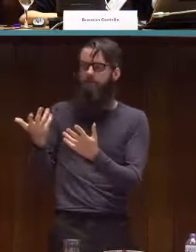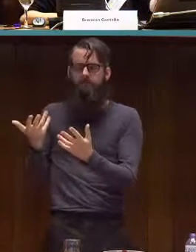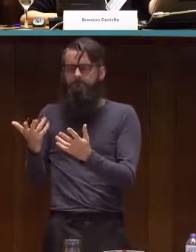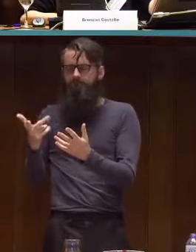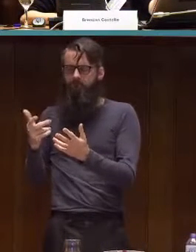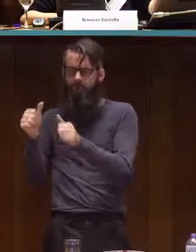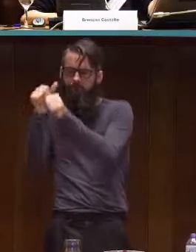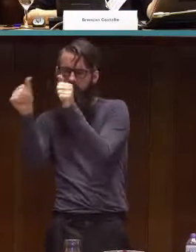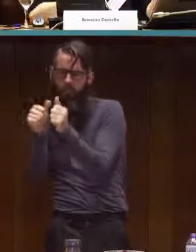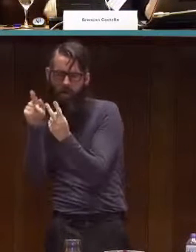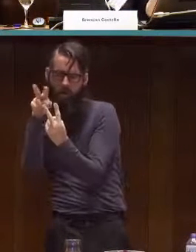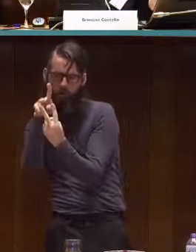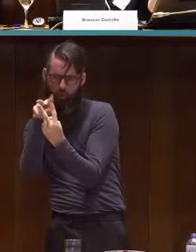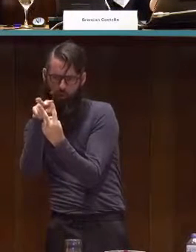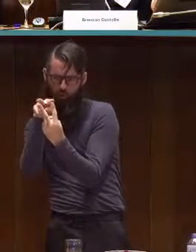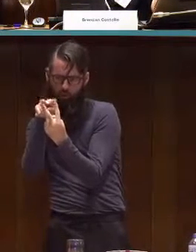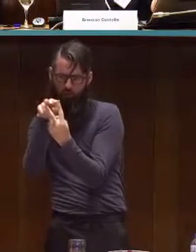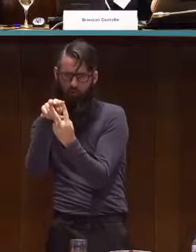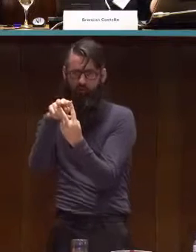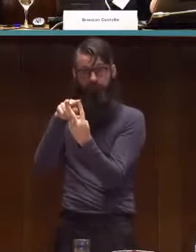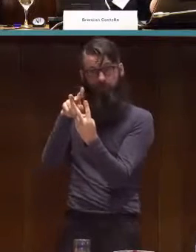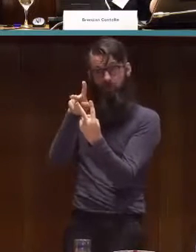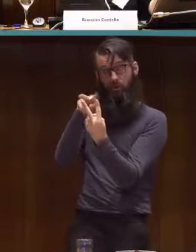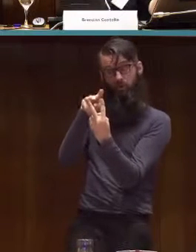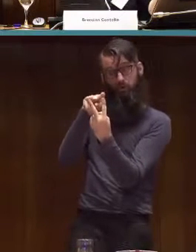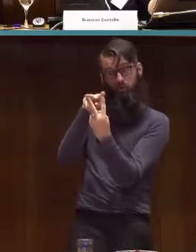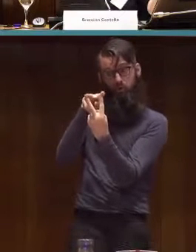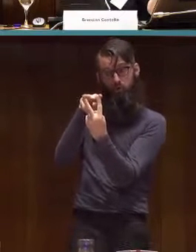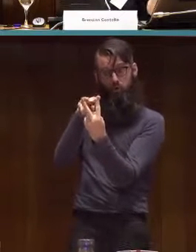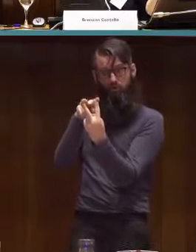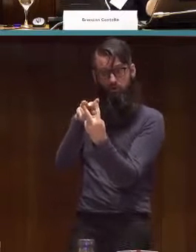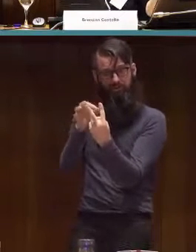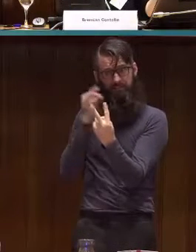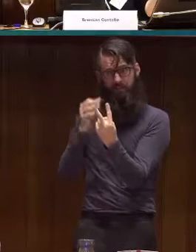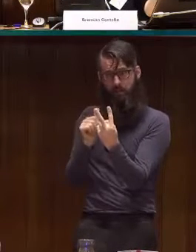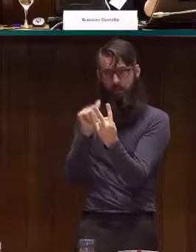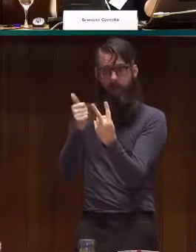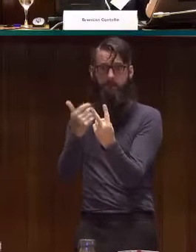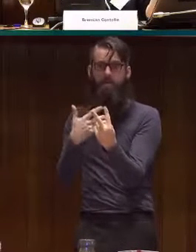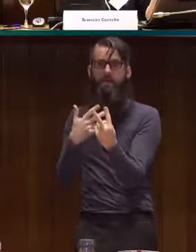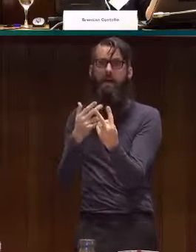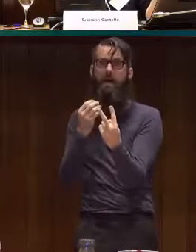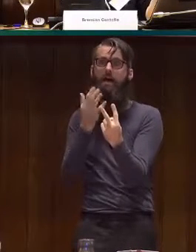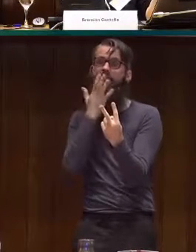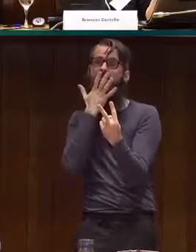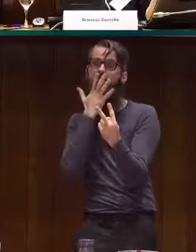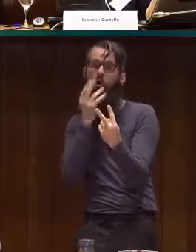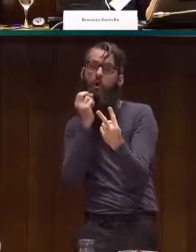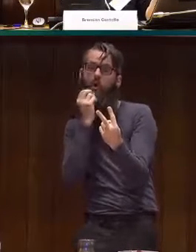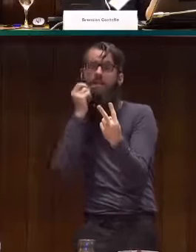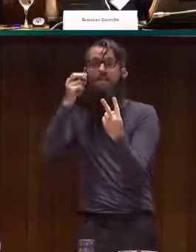interrogativa quién y quién en el LSC y la partícula y el pronombre de tercera del plural